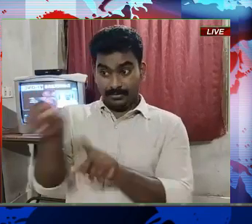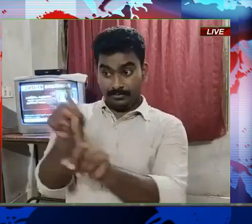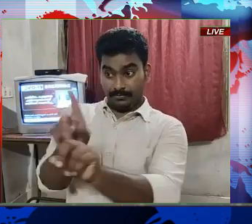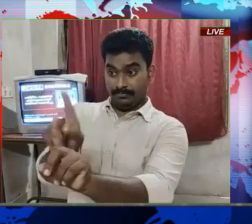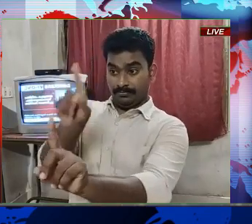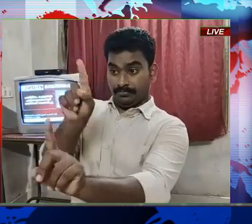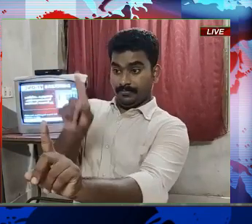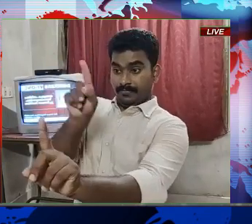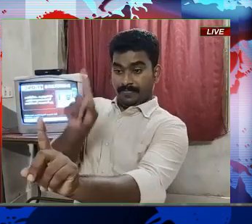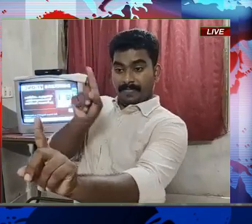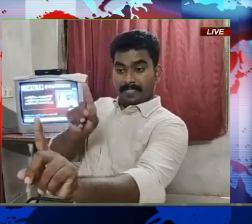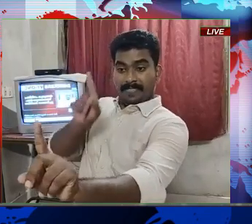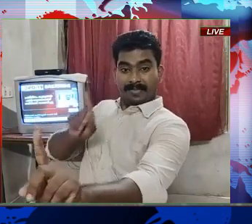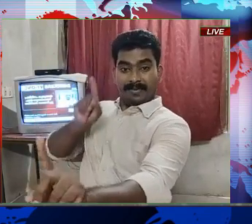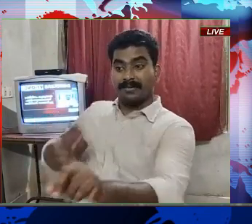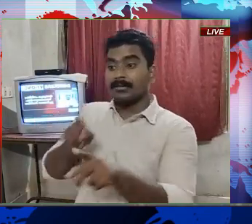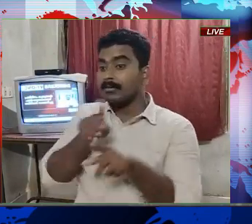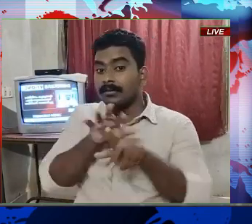മത്സ്യലേലം